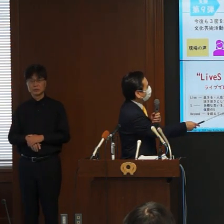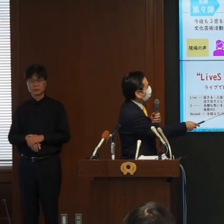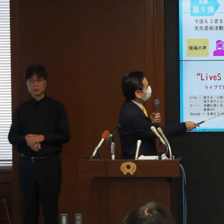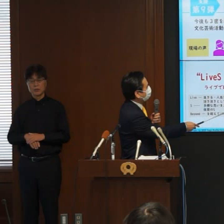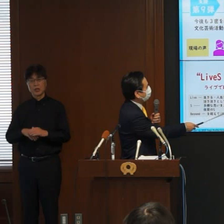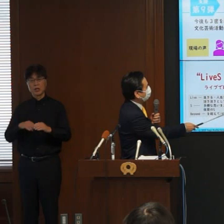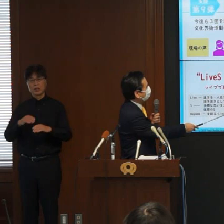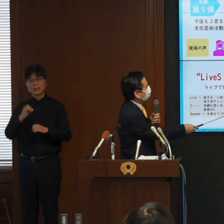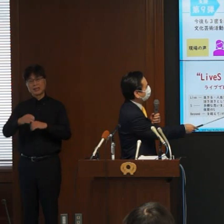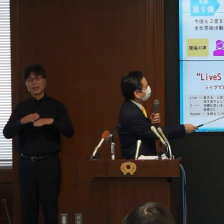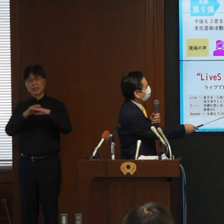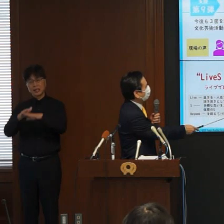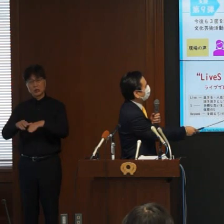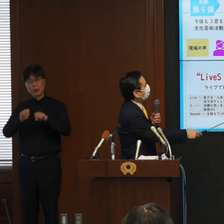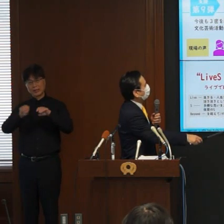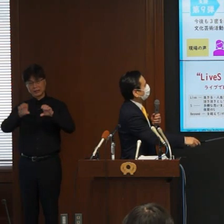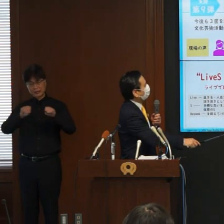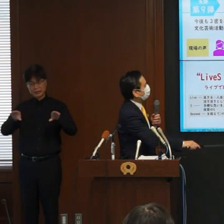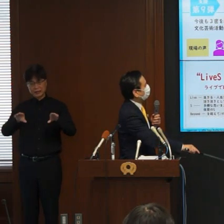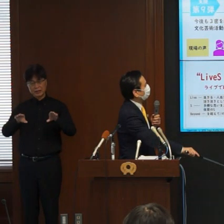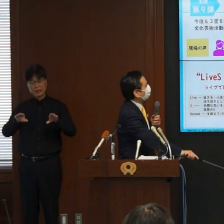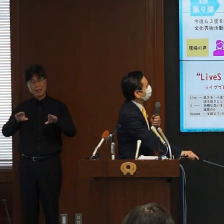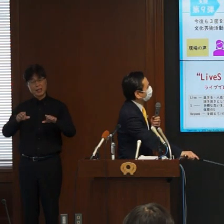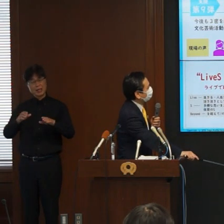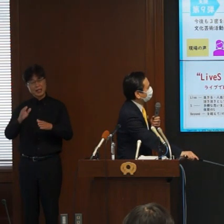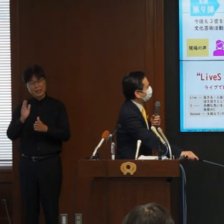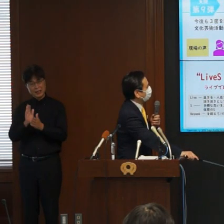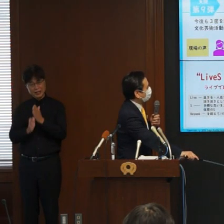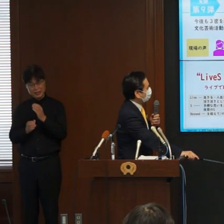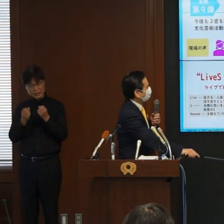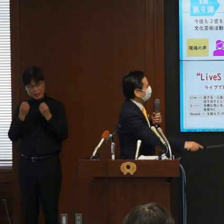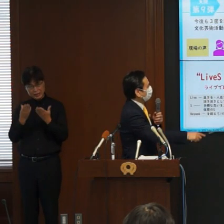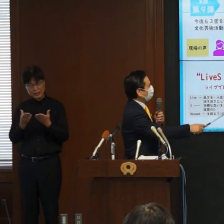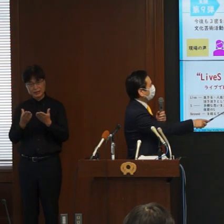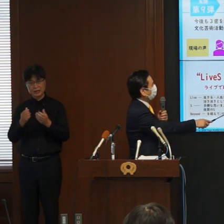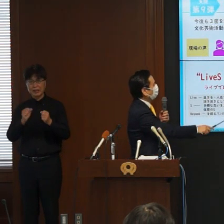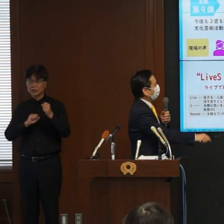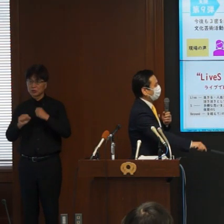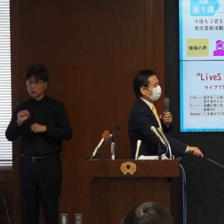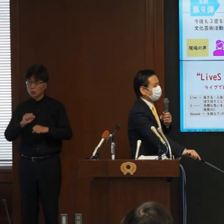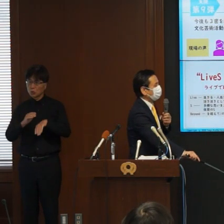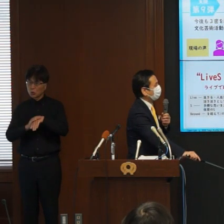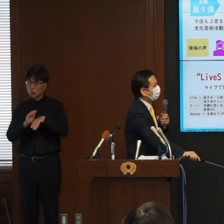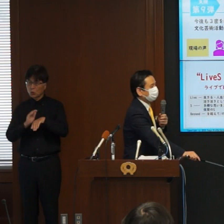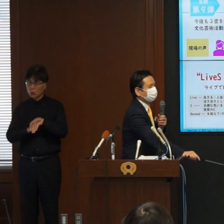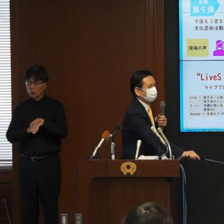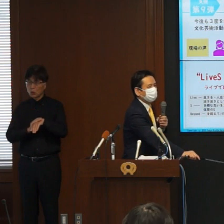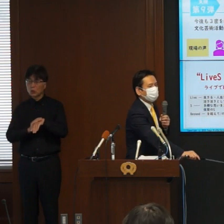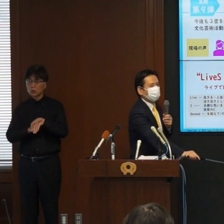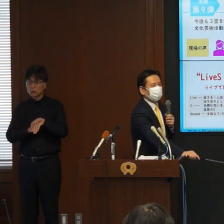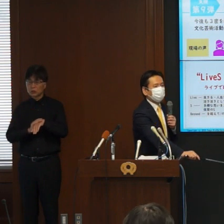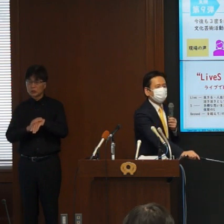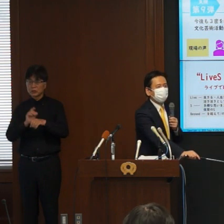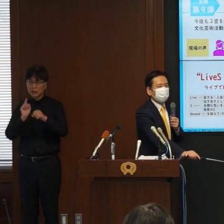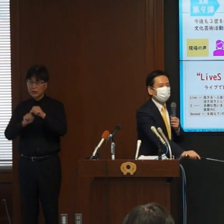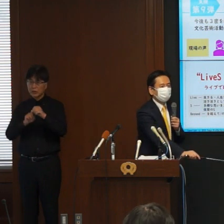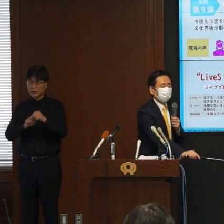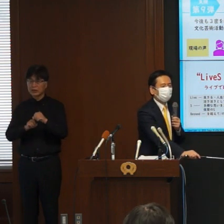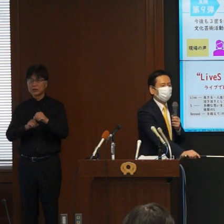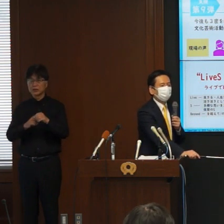オンラインの配信でやることによって新たな活動モデルの創出をしながら、このオンライン配信にかかる